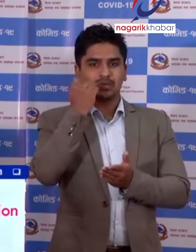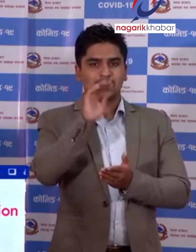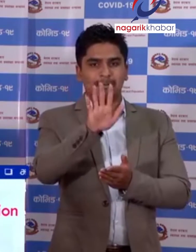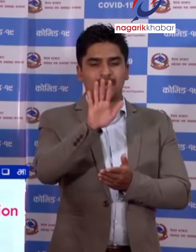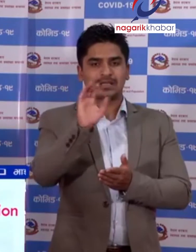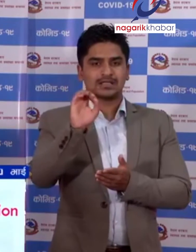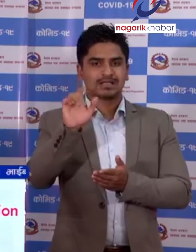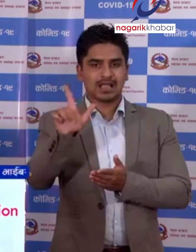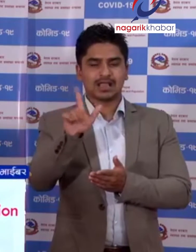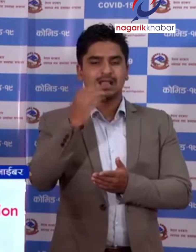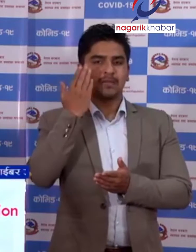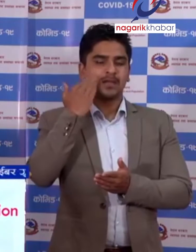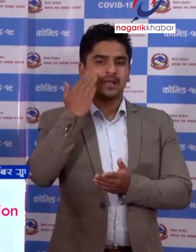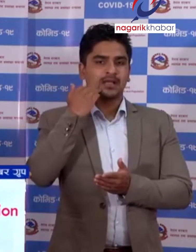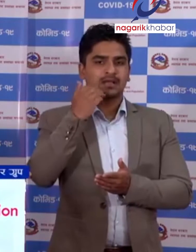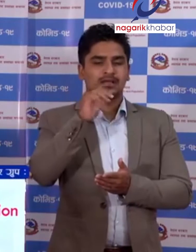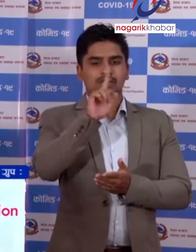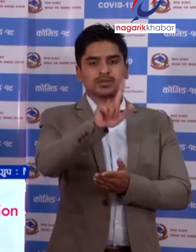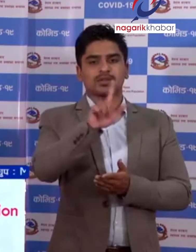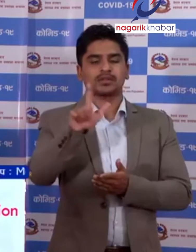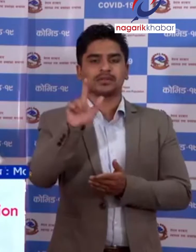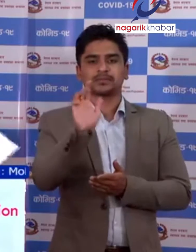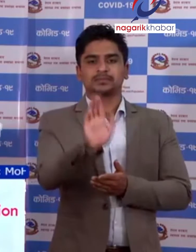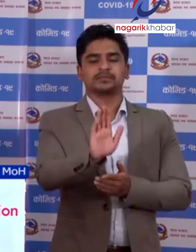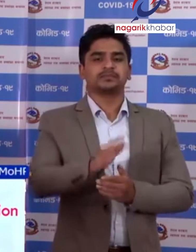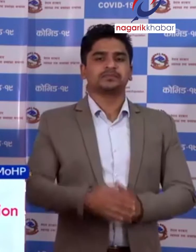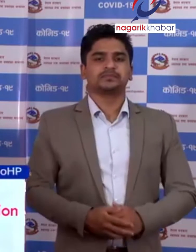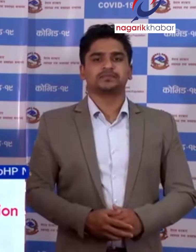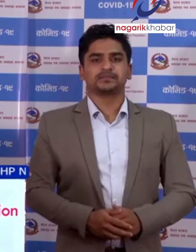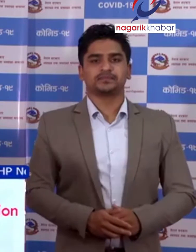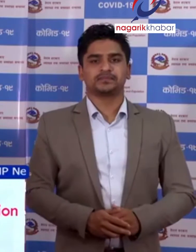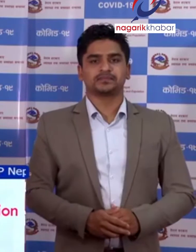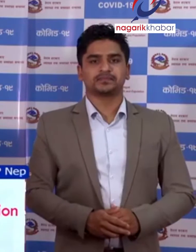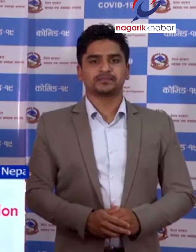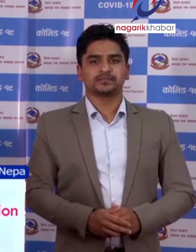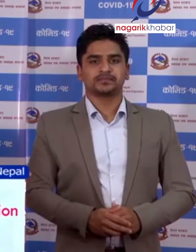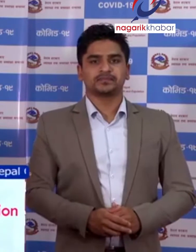507 जना र महिला 77 रहनुभएको छ।